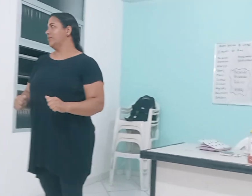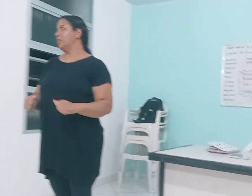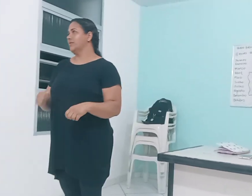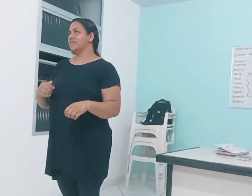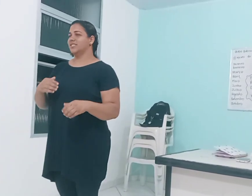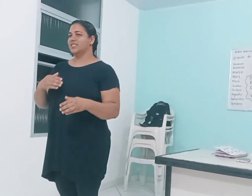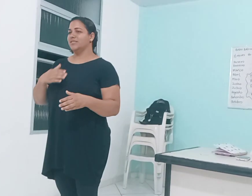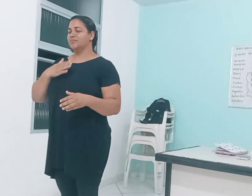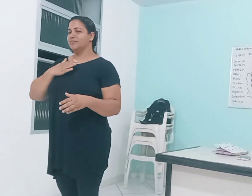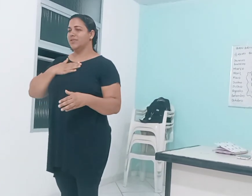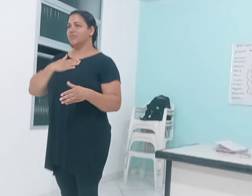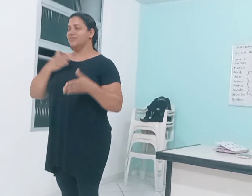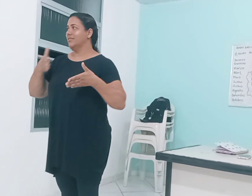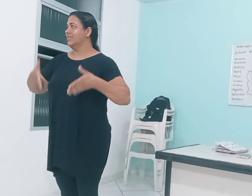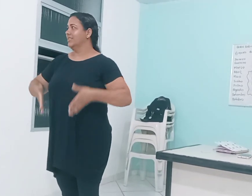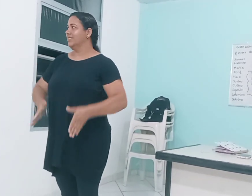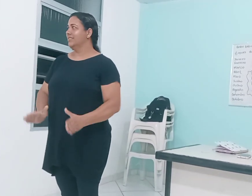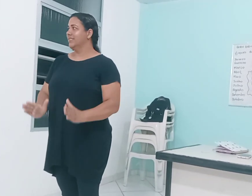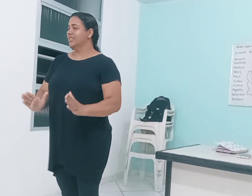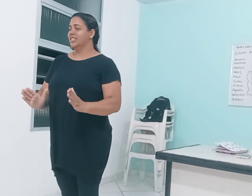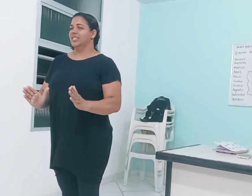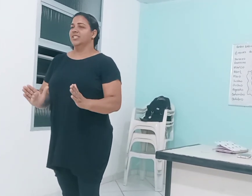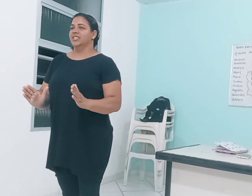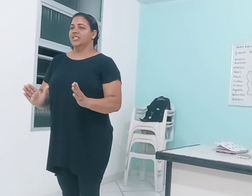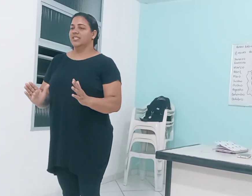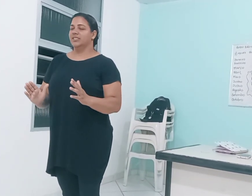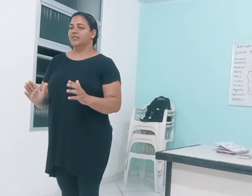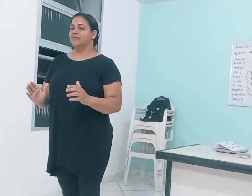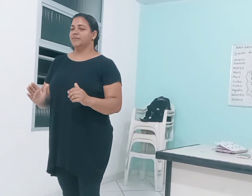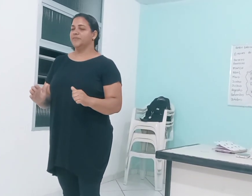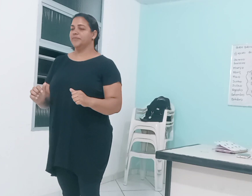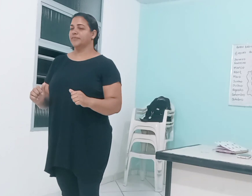Posso pensar? Posso ver o nascimento.